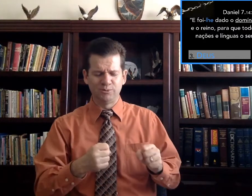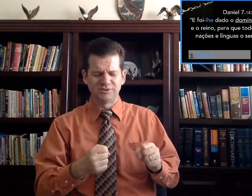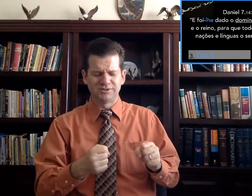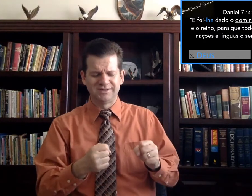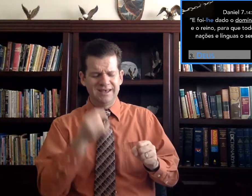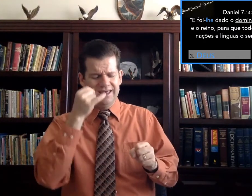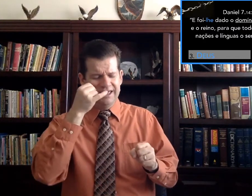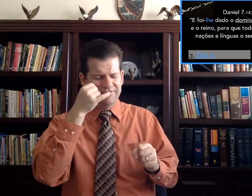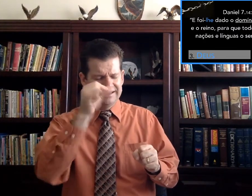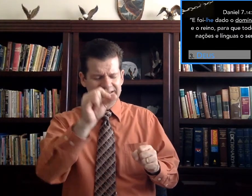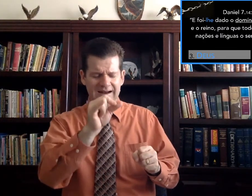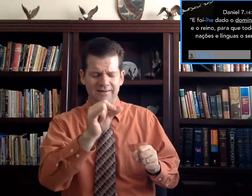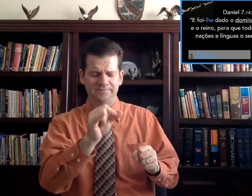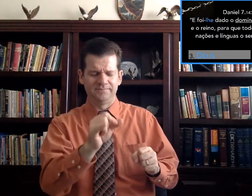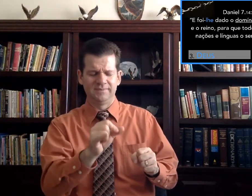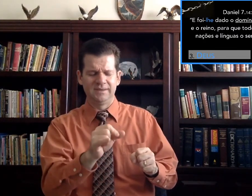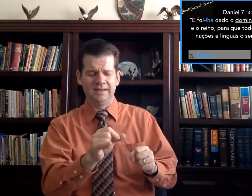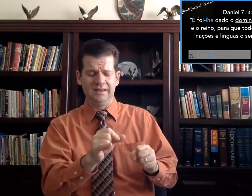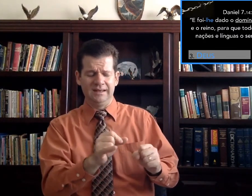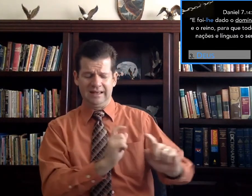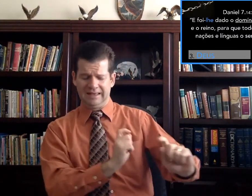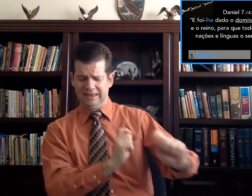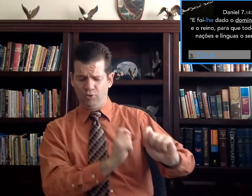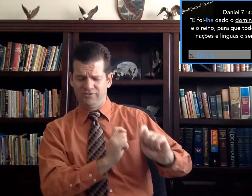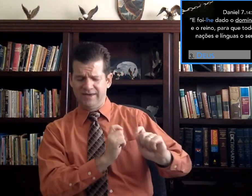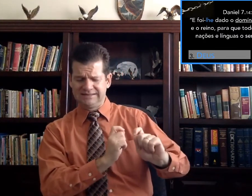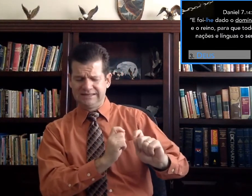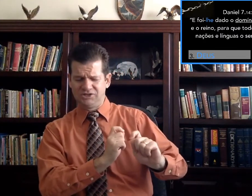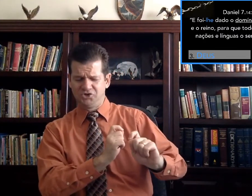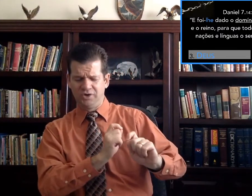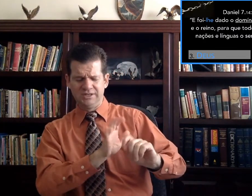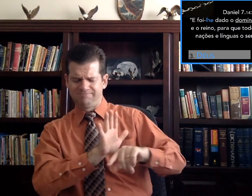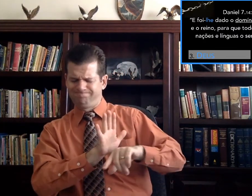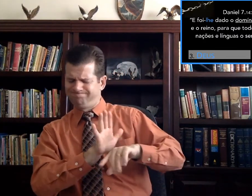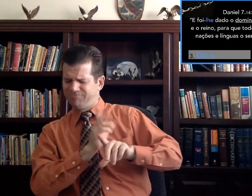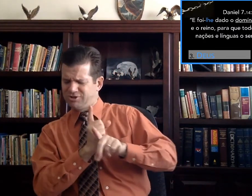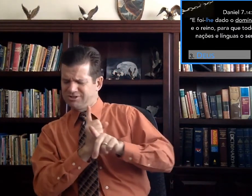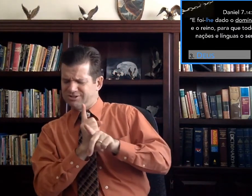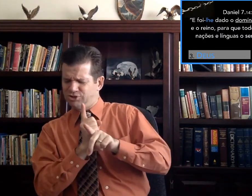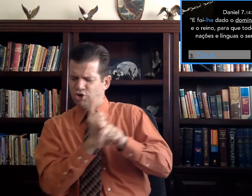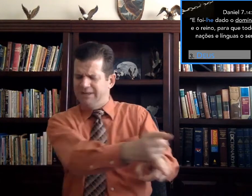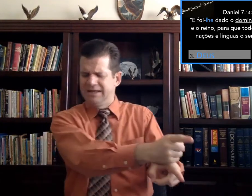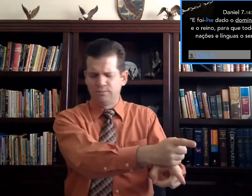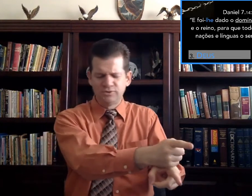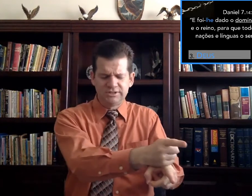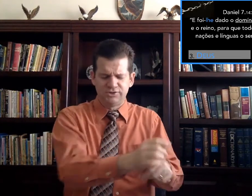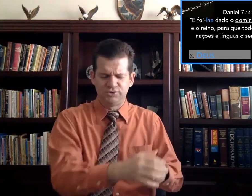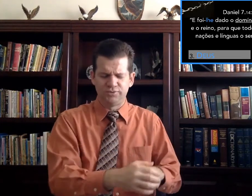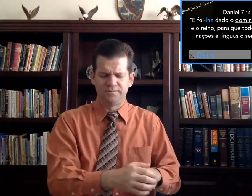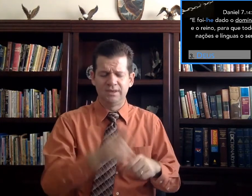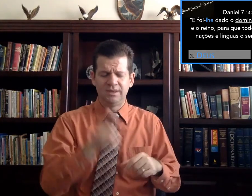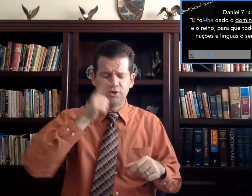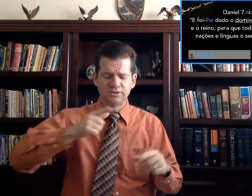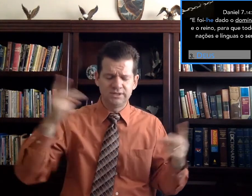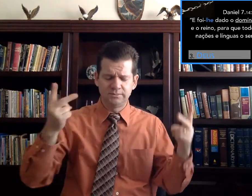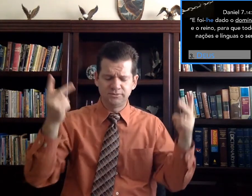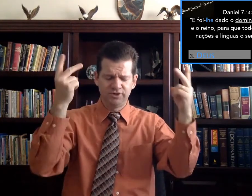possamos evitar, quando vem as tentações, nós dominemos isso e consigamos